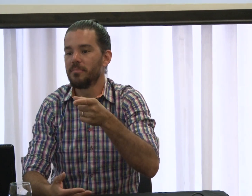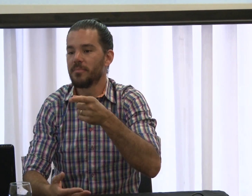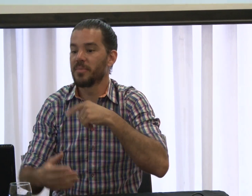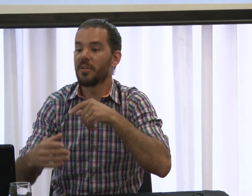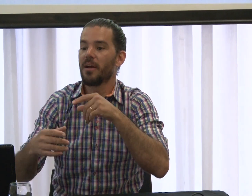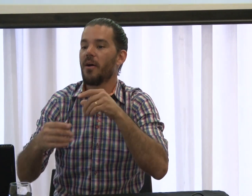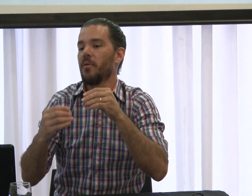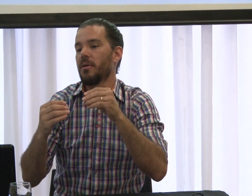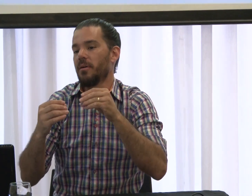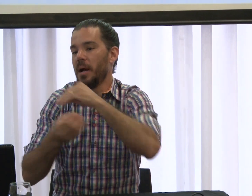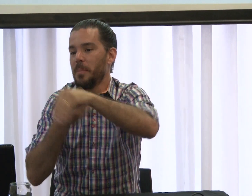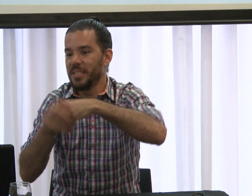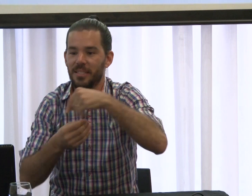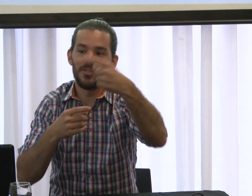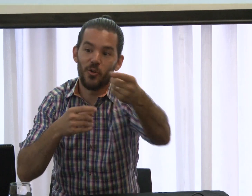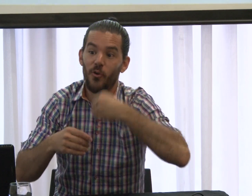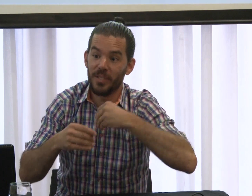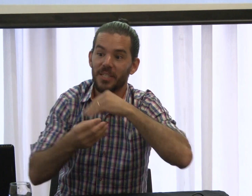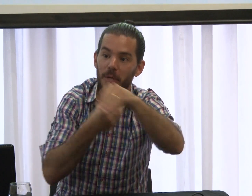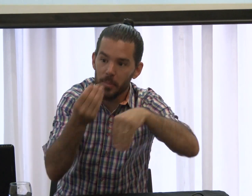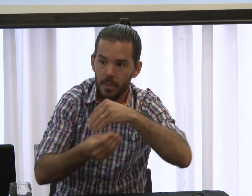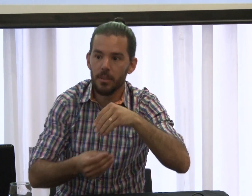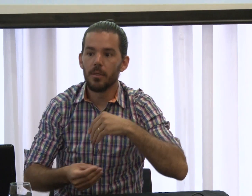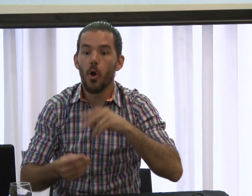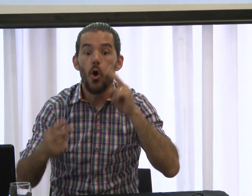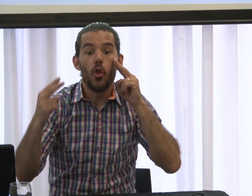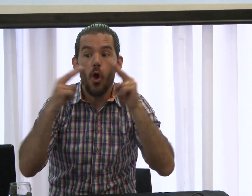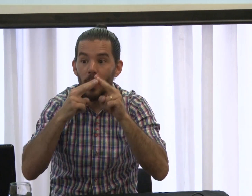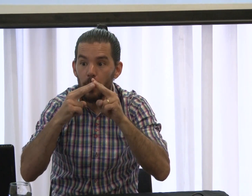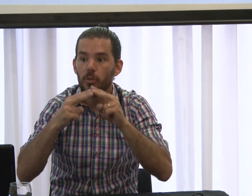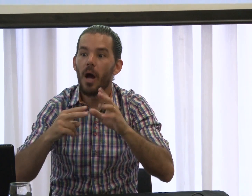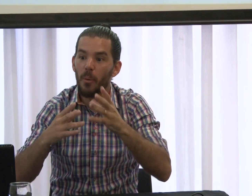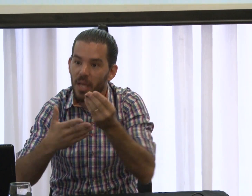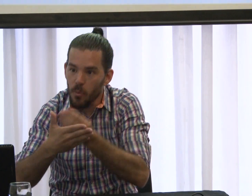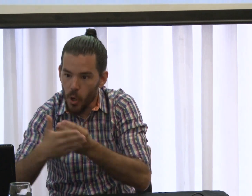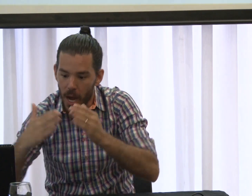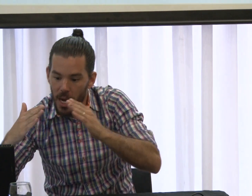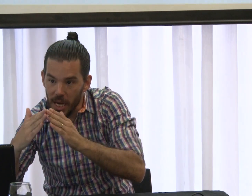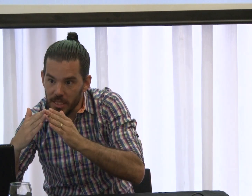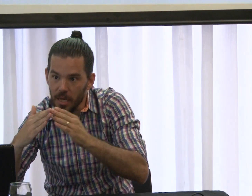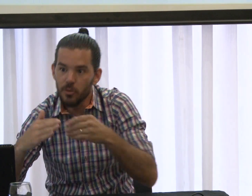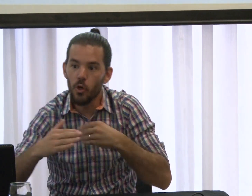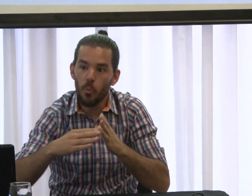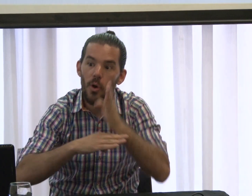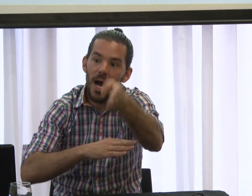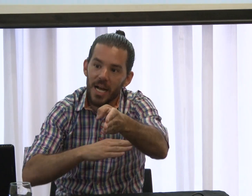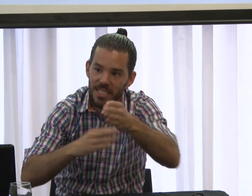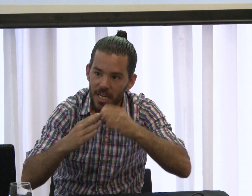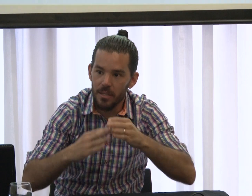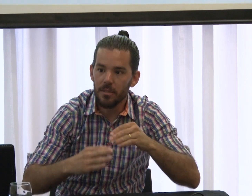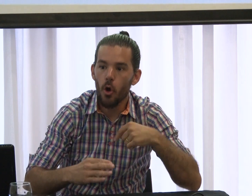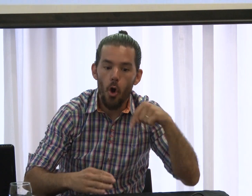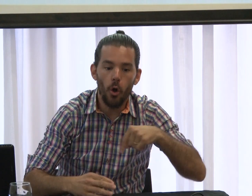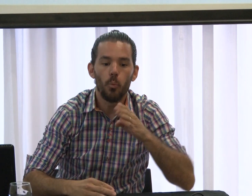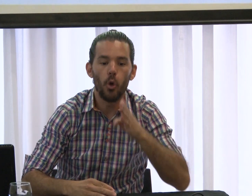Por ejemplo, estaba la familia y se quería comunicar con otra familia, entonces dibujaba una casa y le decía,